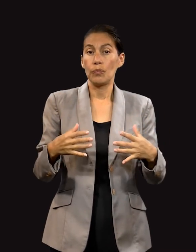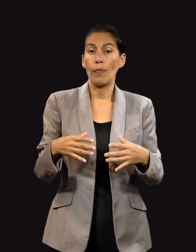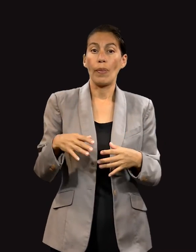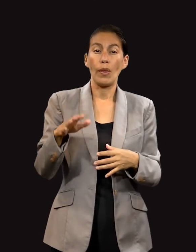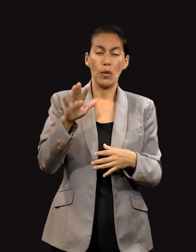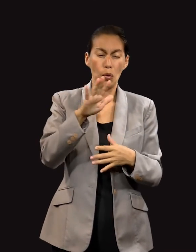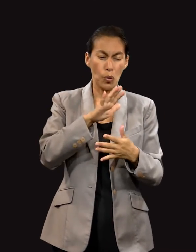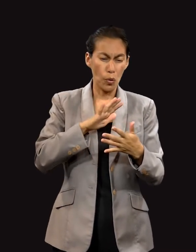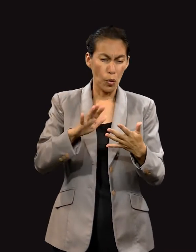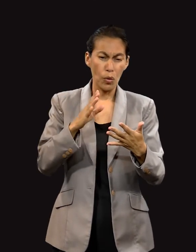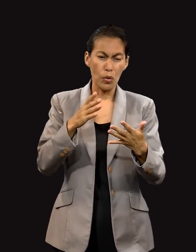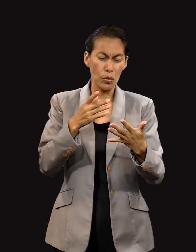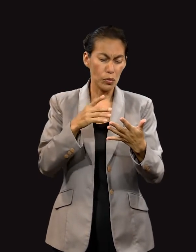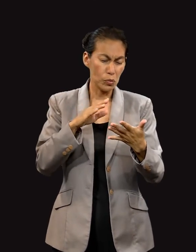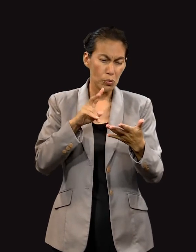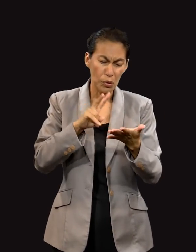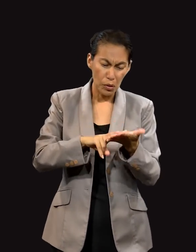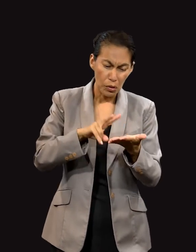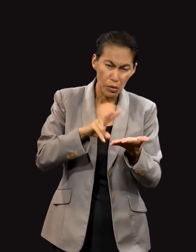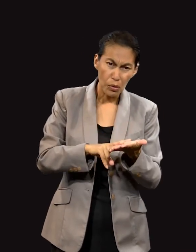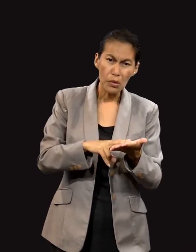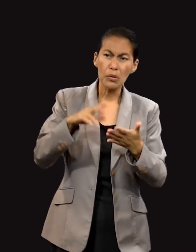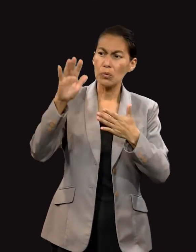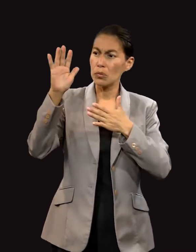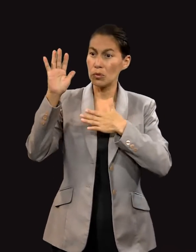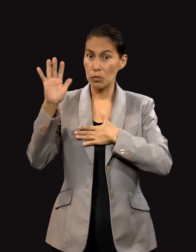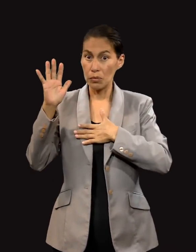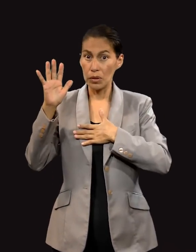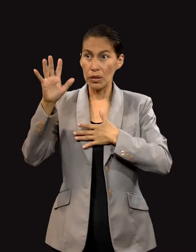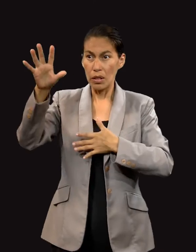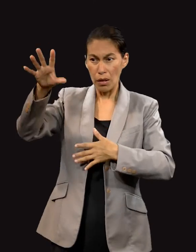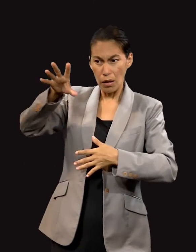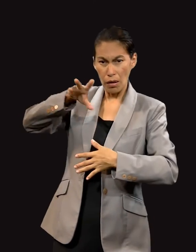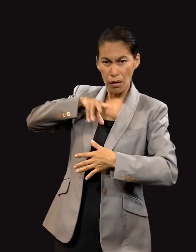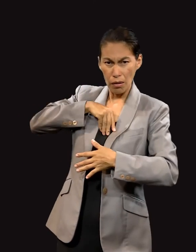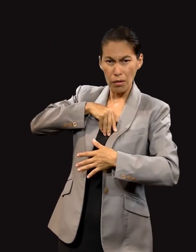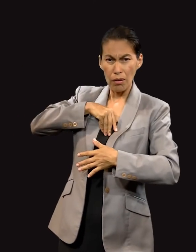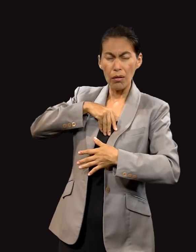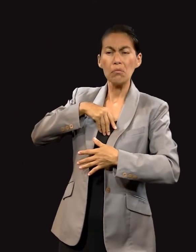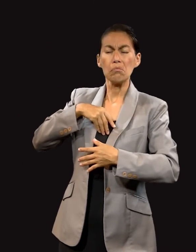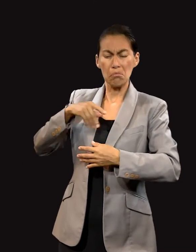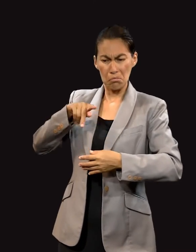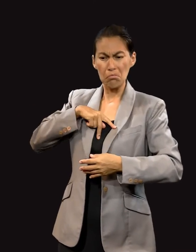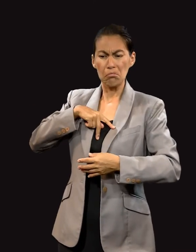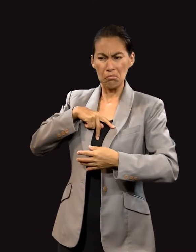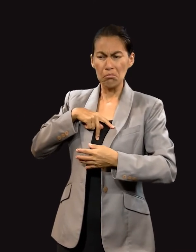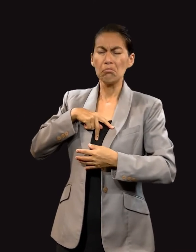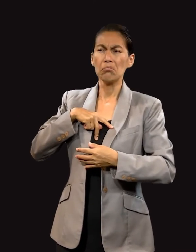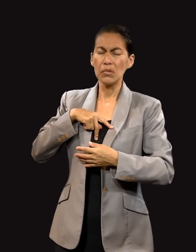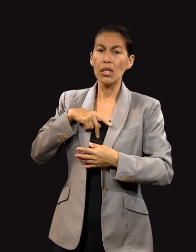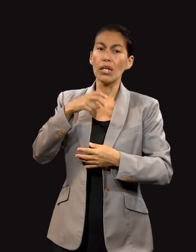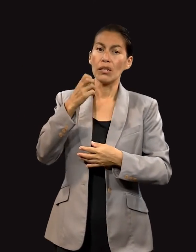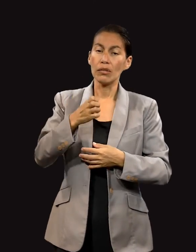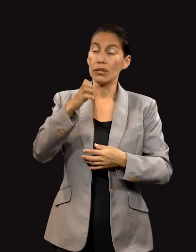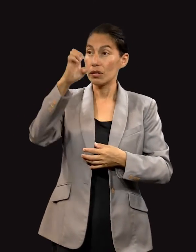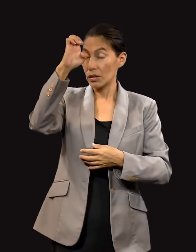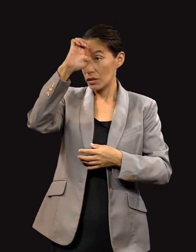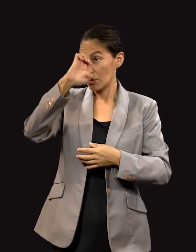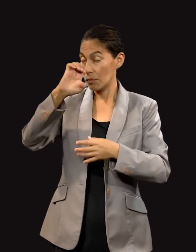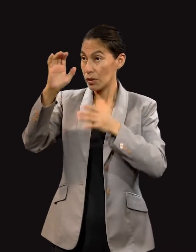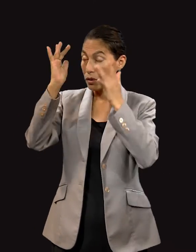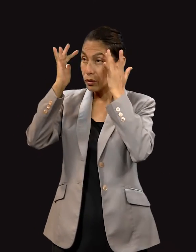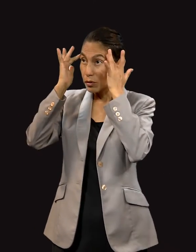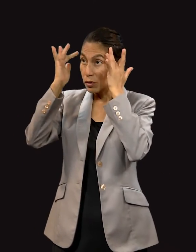Biblia, y hace propias las grandes principios y promesas para su propia vida, entonces el